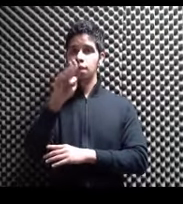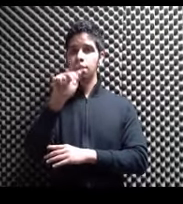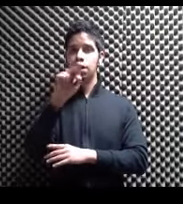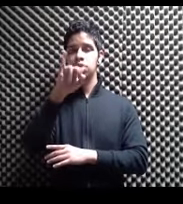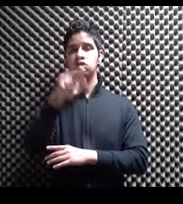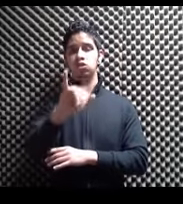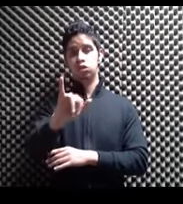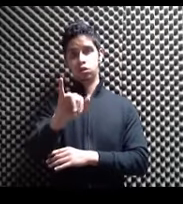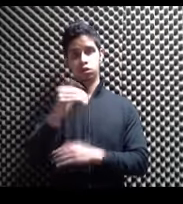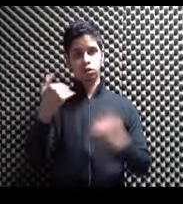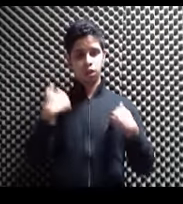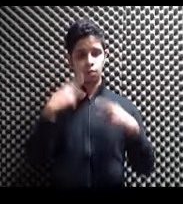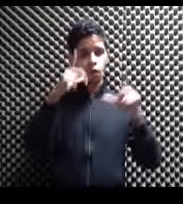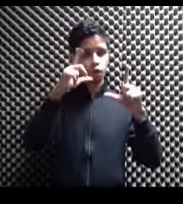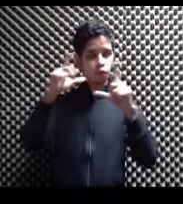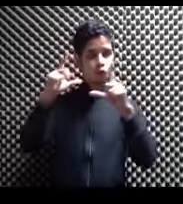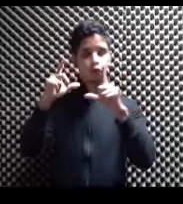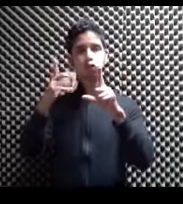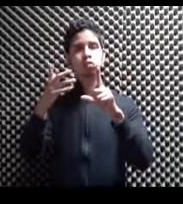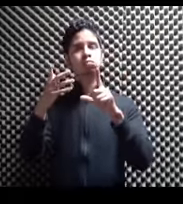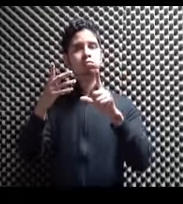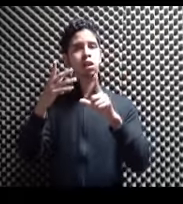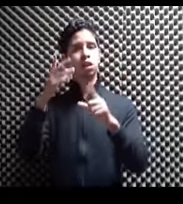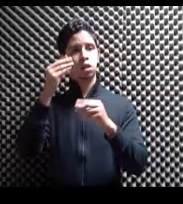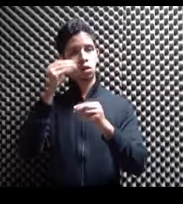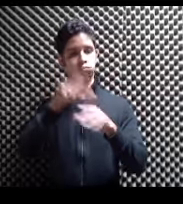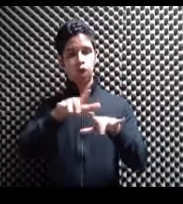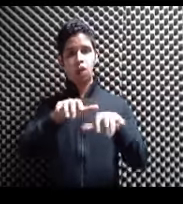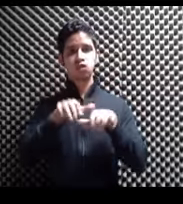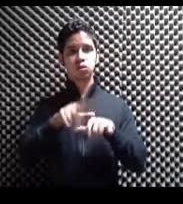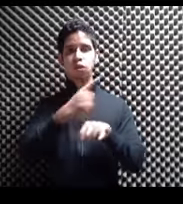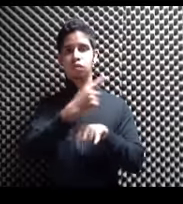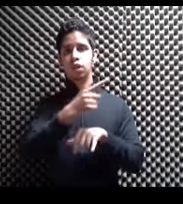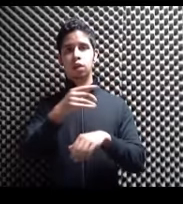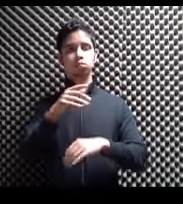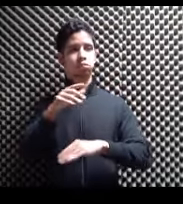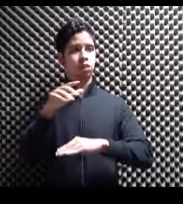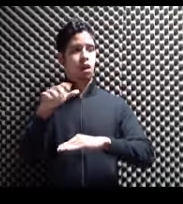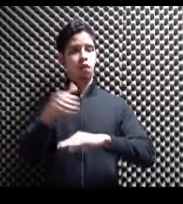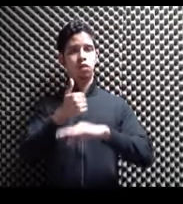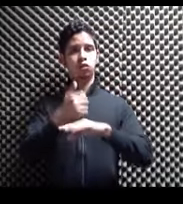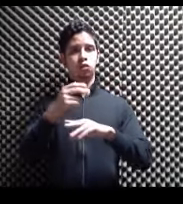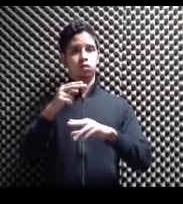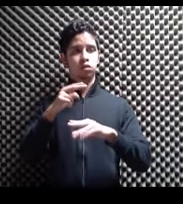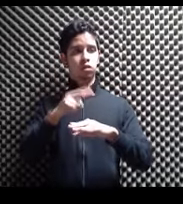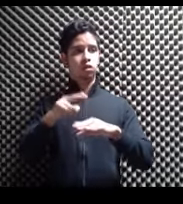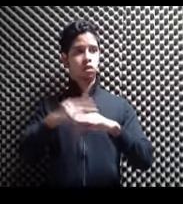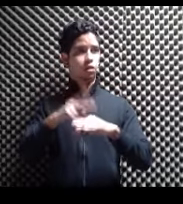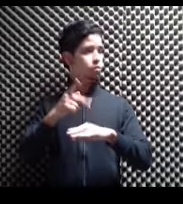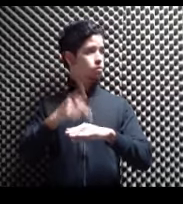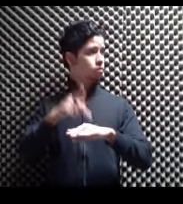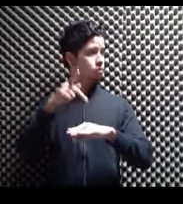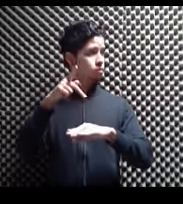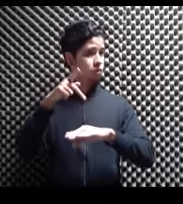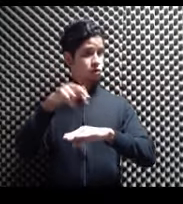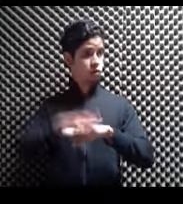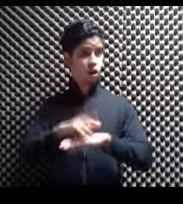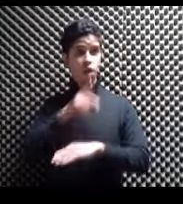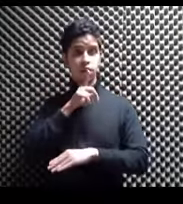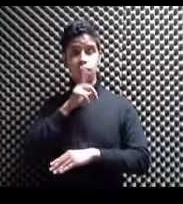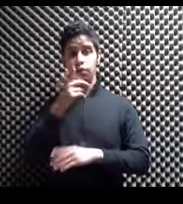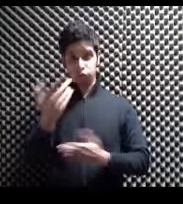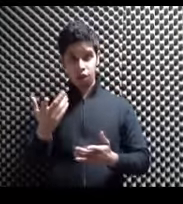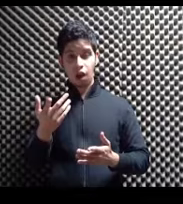Fundación Nacional para la Cultura Popular. Porque pasó sus vacaciones en Puerto Rico. Pasó unas vacaciones aquí. Pues mira que sí, vino una promoción de